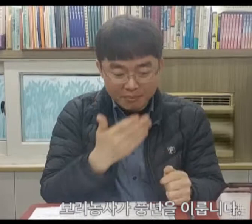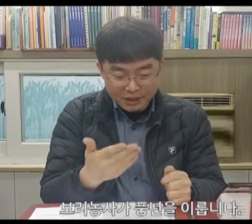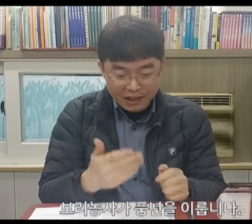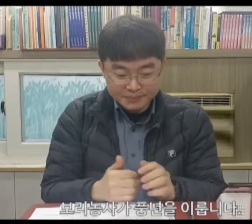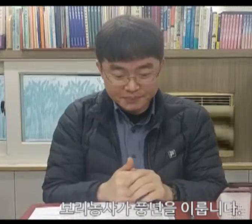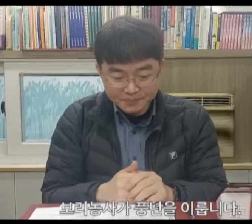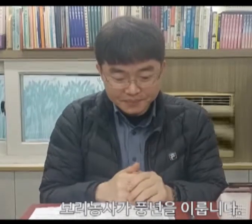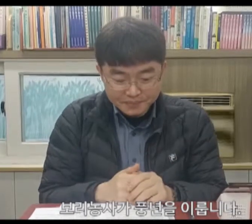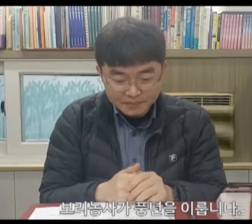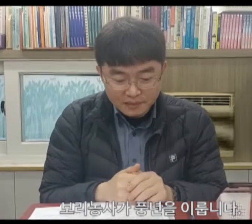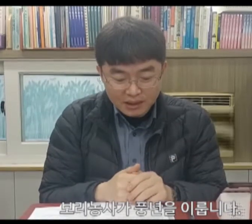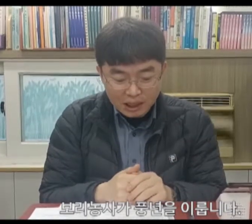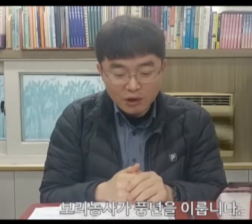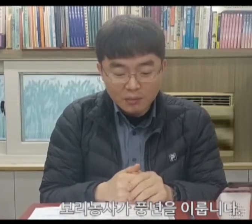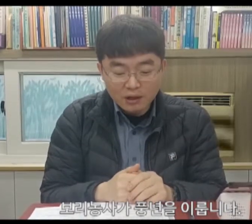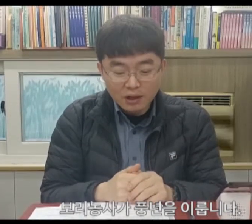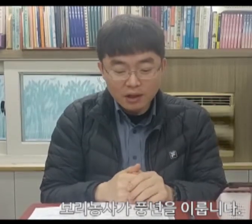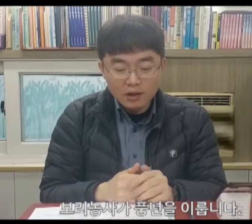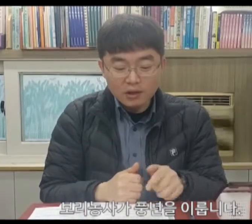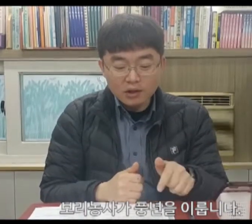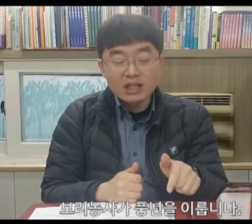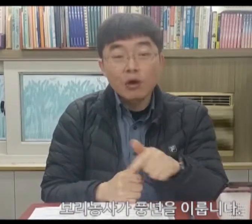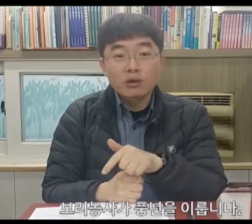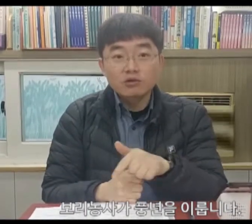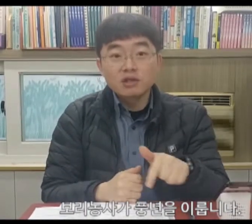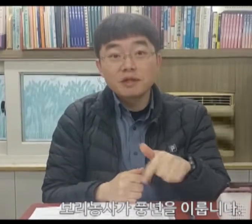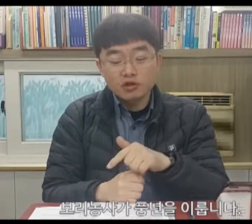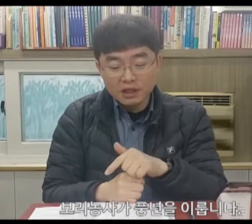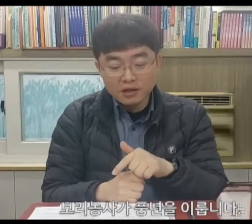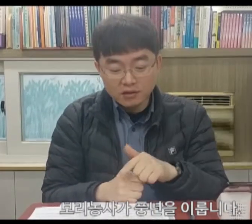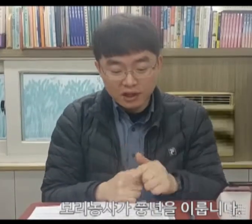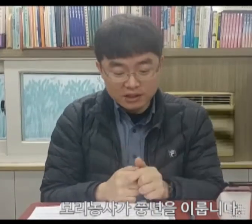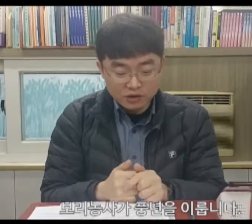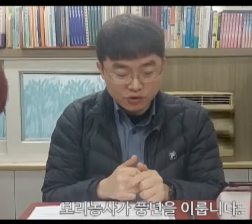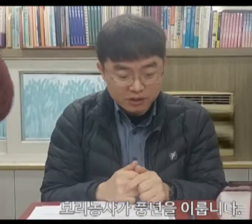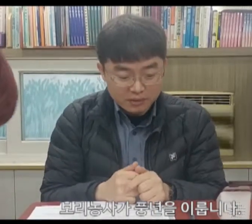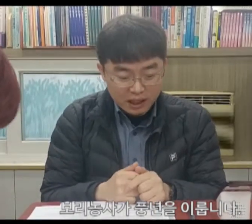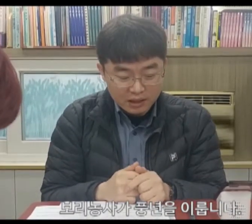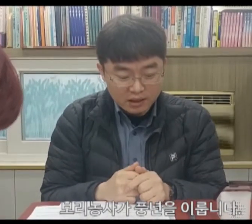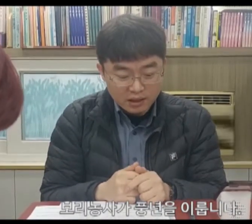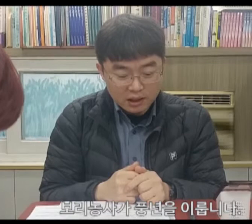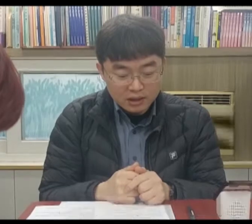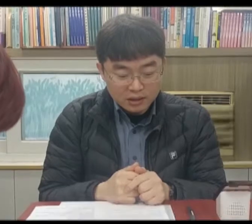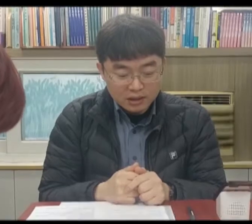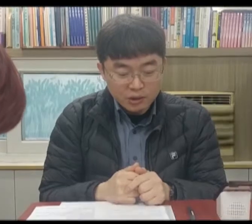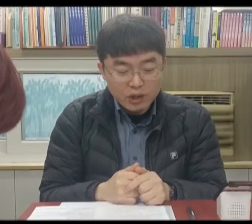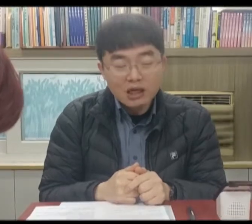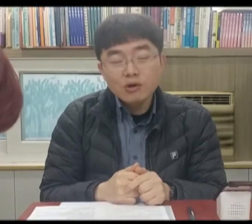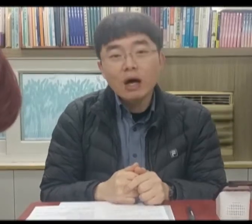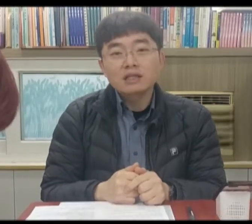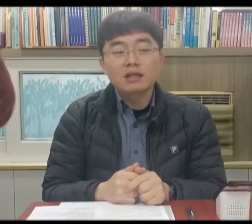파합니다. 라고 하면 이 내용의 좀 의미를 좀 살려서 이렇게 쓸 수 있습니다. 그리고